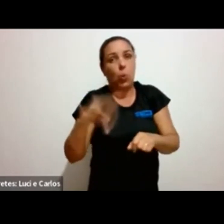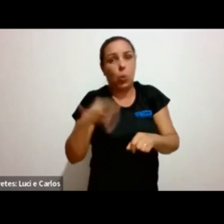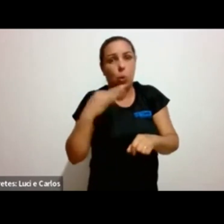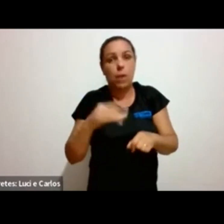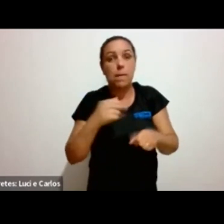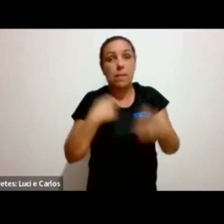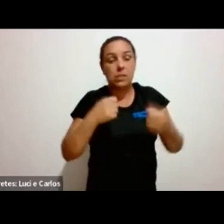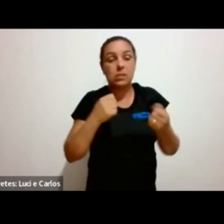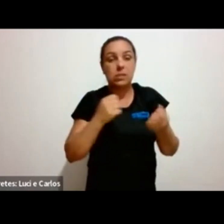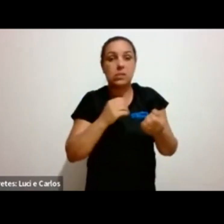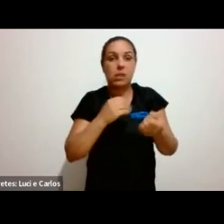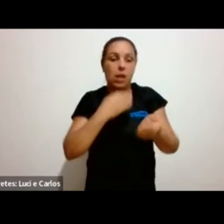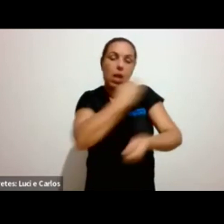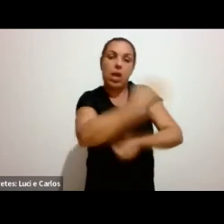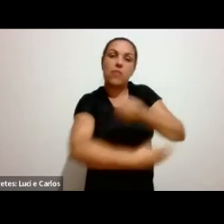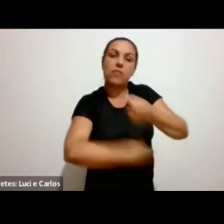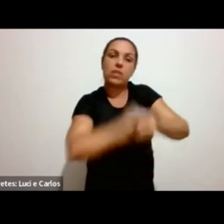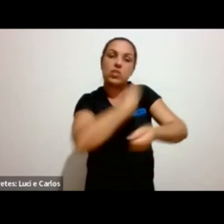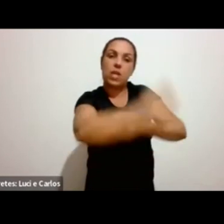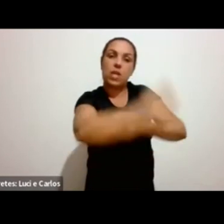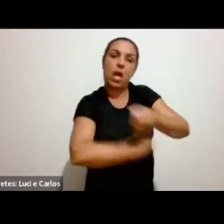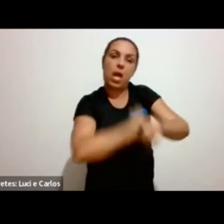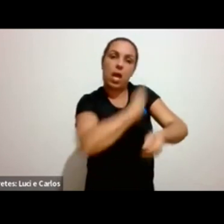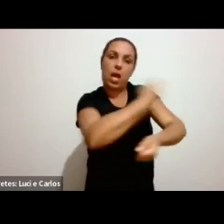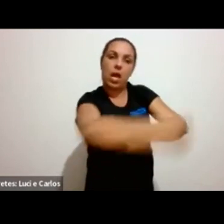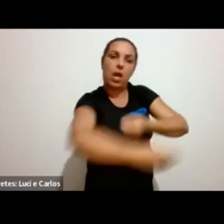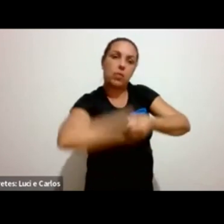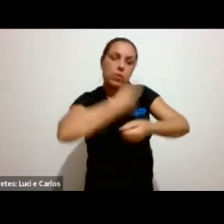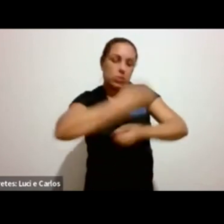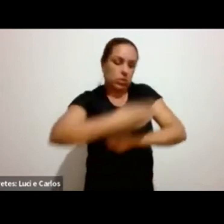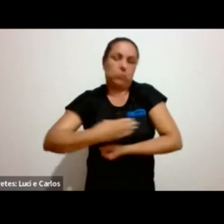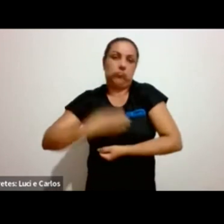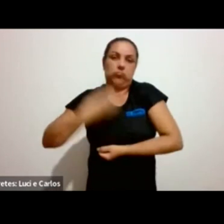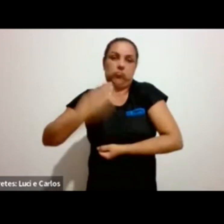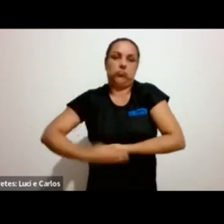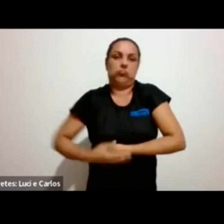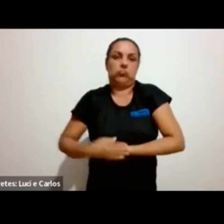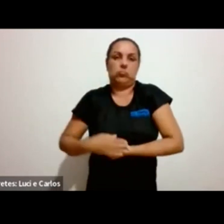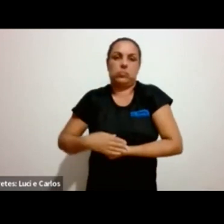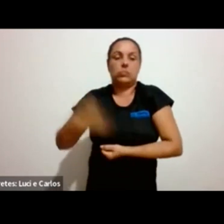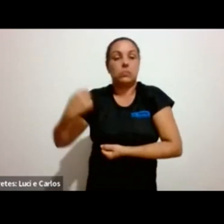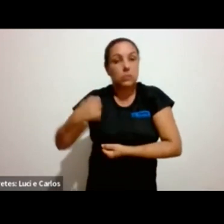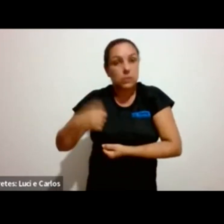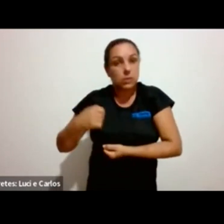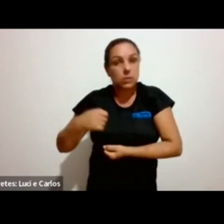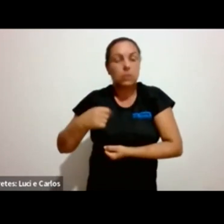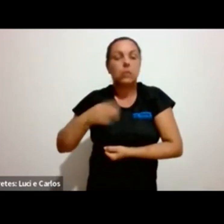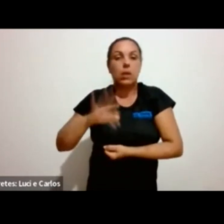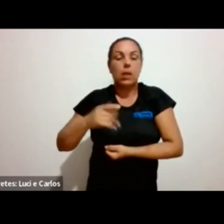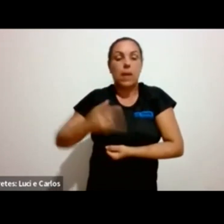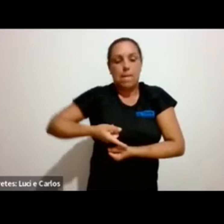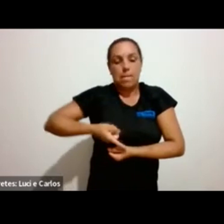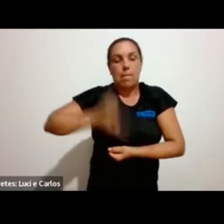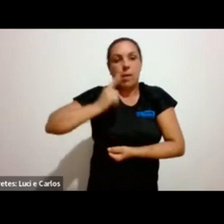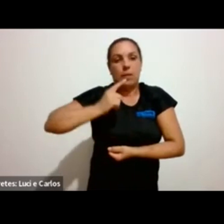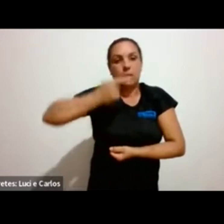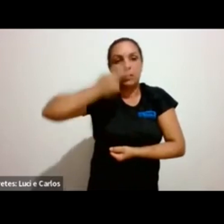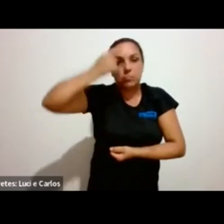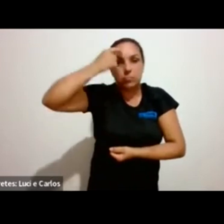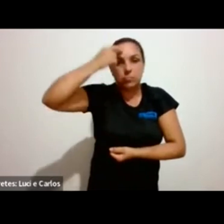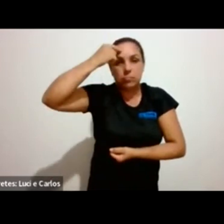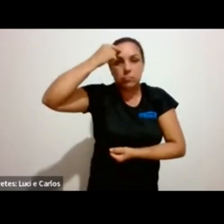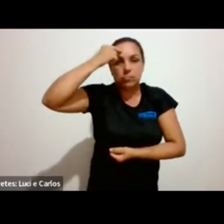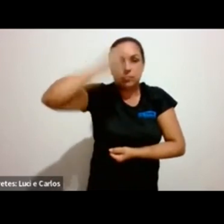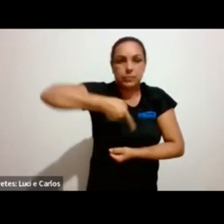precisa isolar aquele local. Então, automaticamente, ele manda ácido lático no local da dor, para que